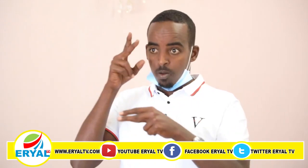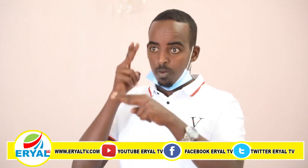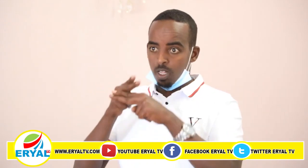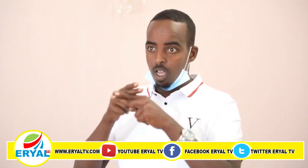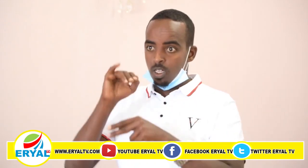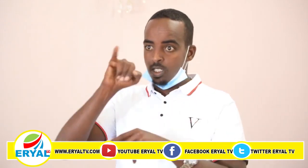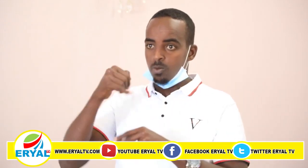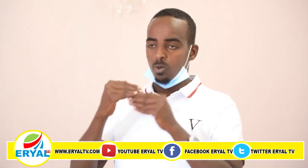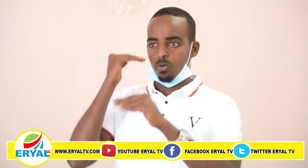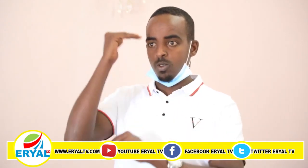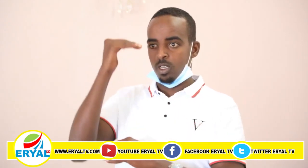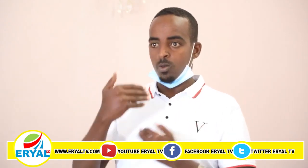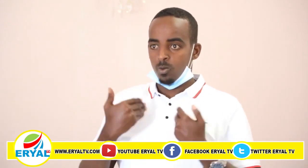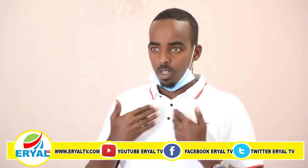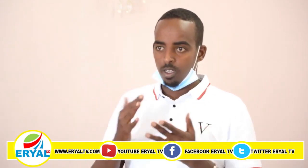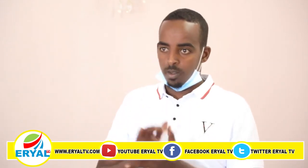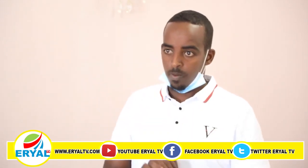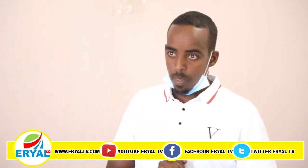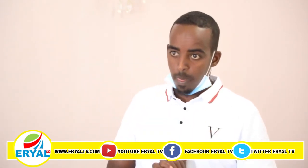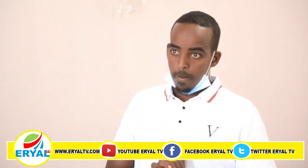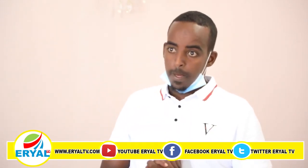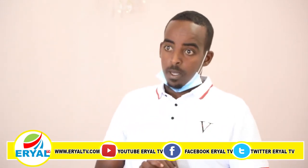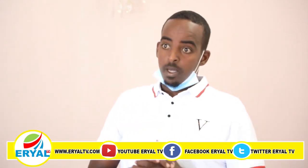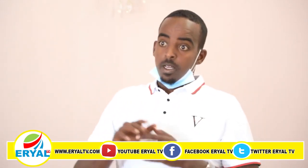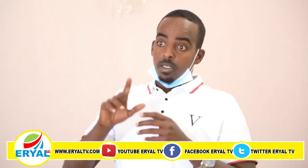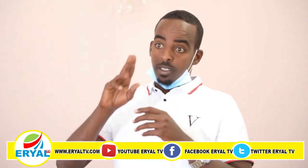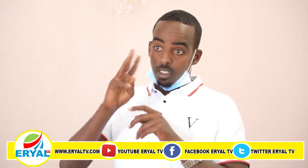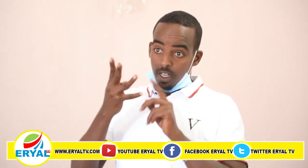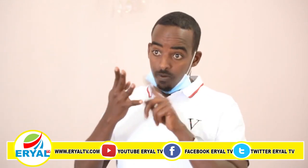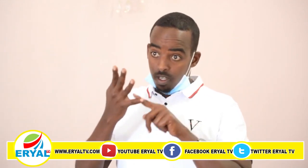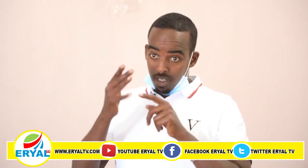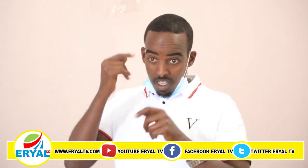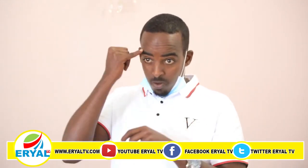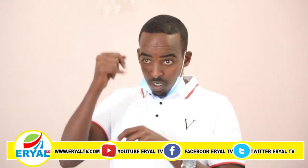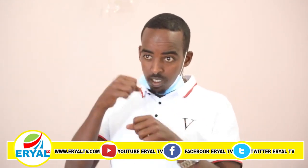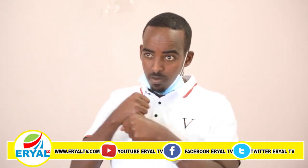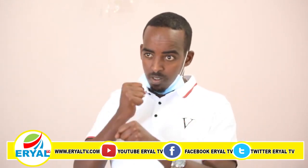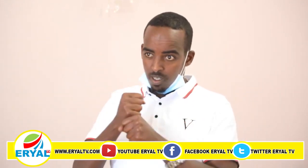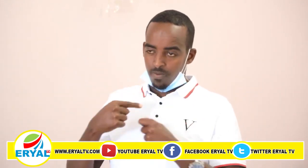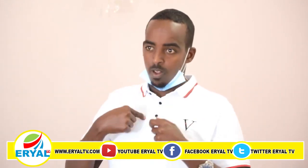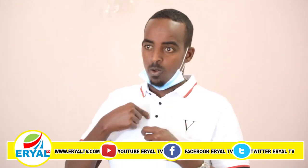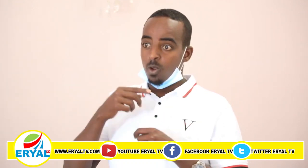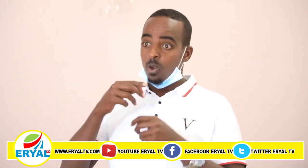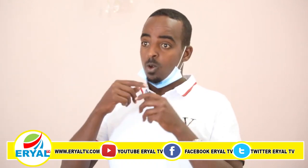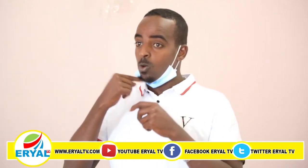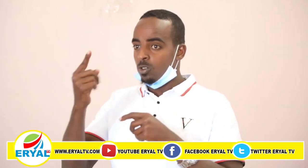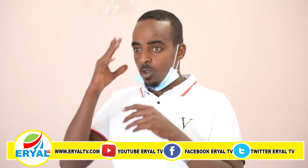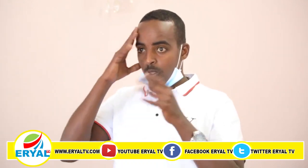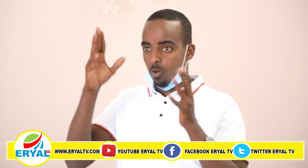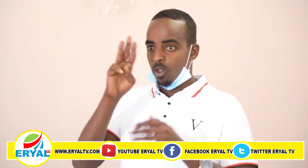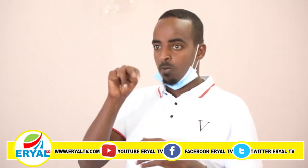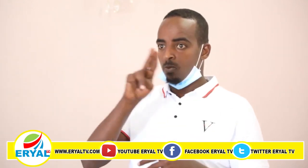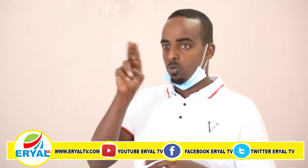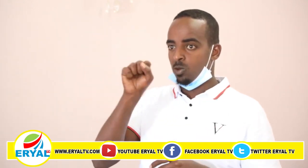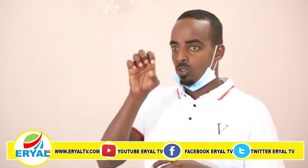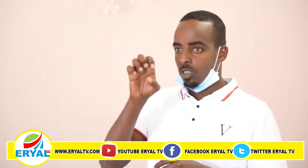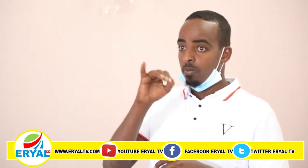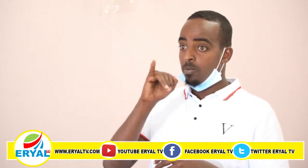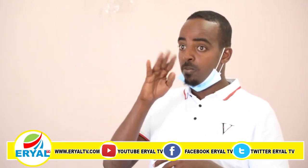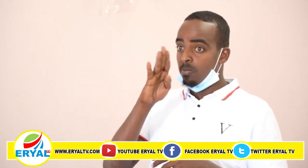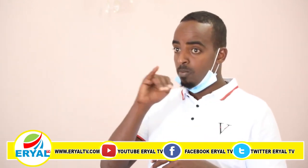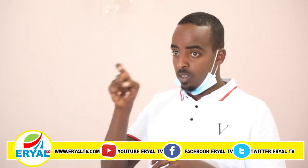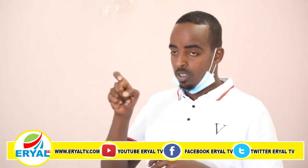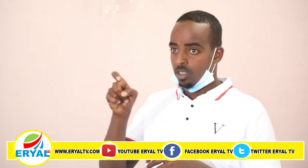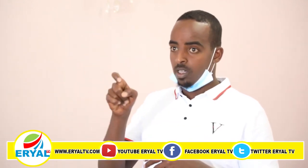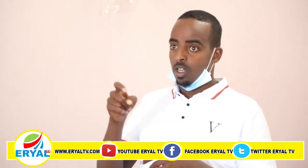sameeyey oo ahaa in haddii kaabkan kusoo guuleysanaa la kulmi doona madaxweynaha Jamhuuriyadda Soomaaliland. Tiina alxamdulillah maanta way noo fushay, kaabkiina waan keenay,